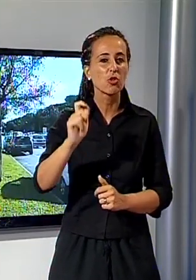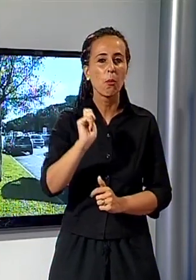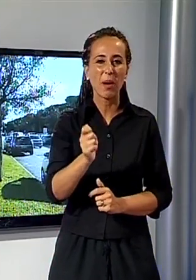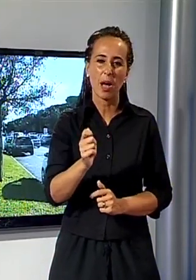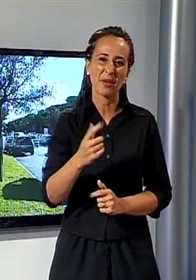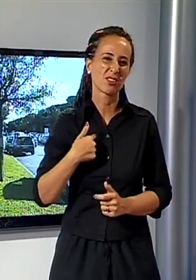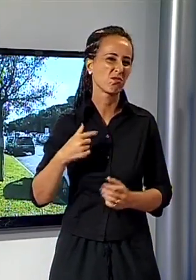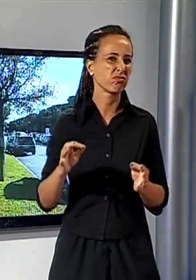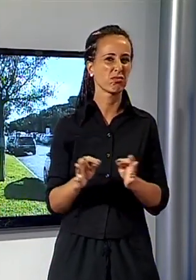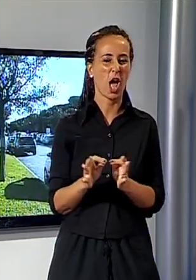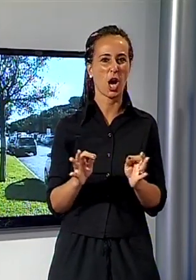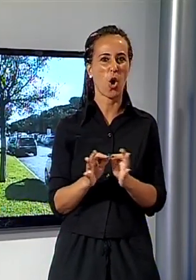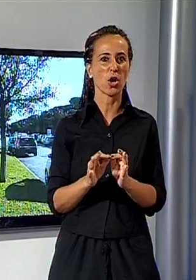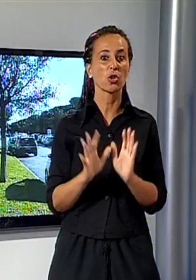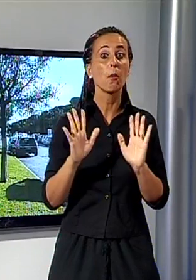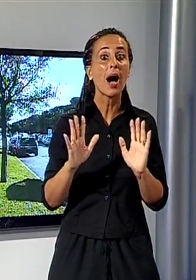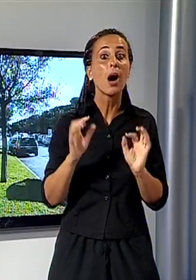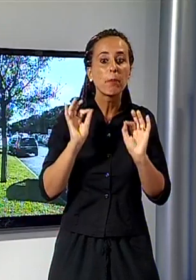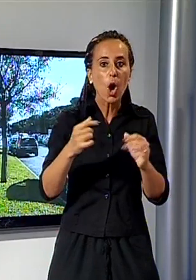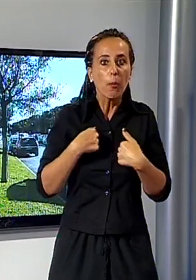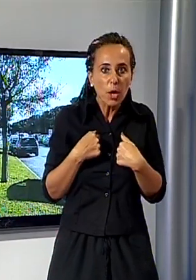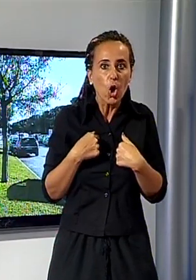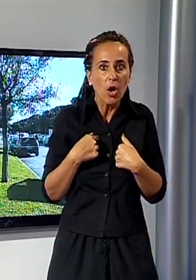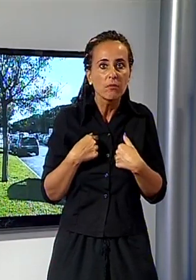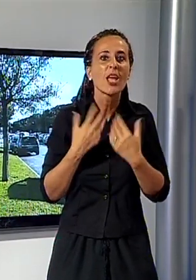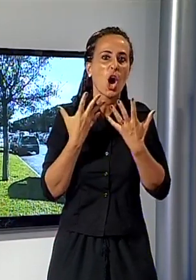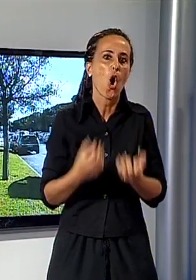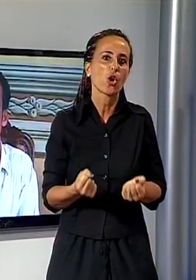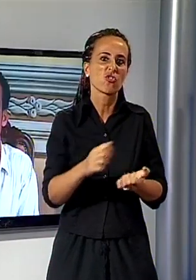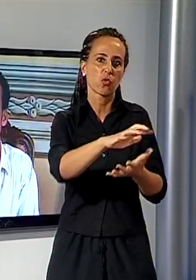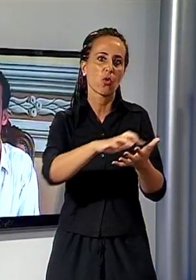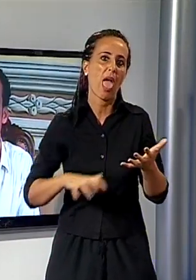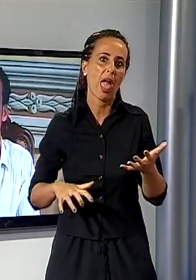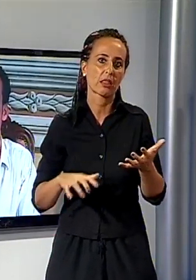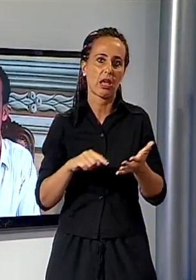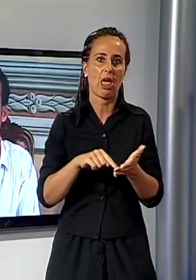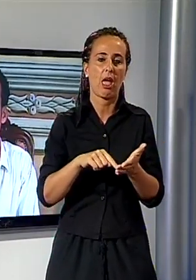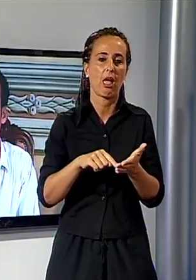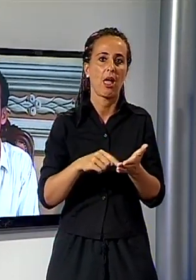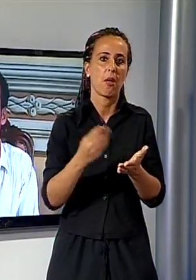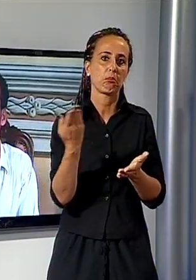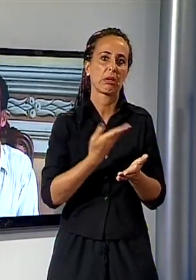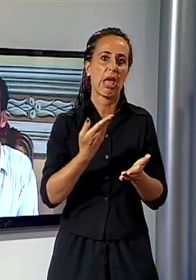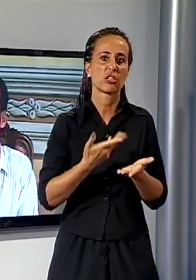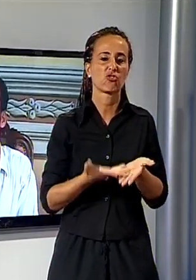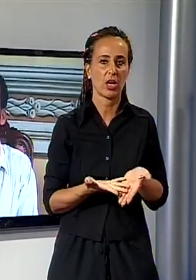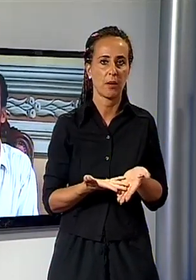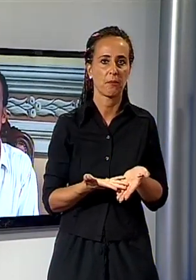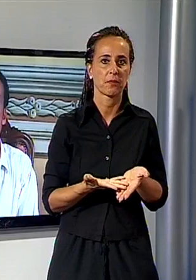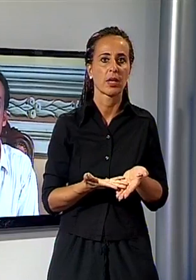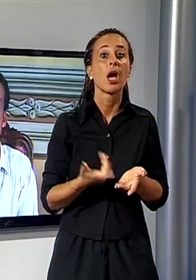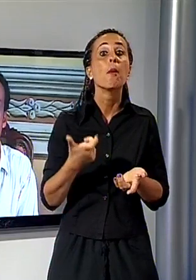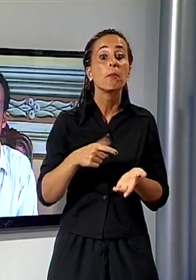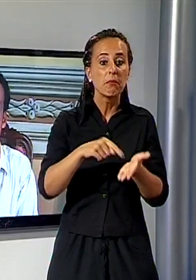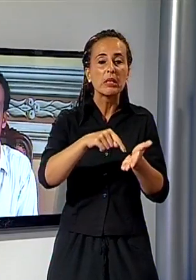'abusivismo che a quel tempo veleggiava nei parcheggi dell'ospedale. Io che tra l'altro paradossalmente ero uno dei più